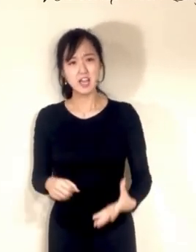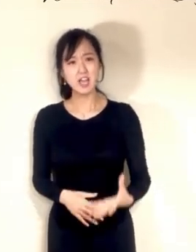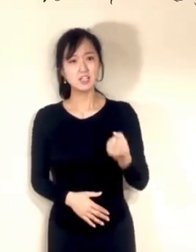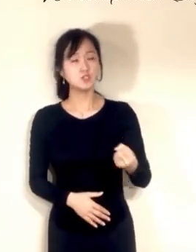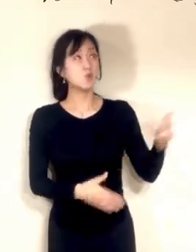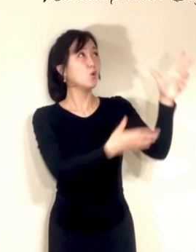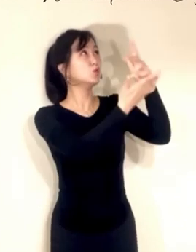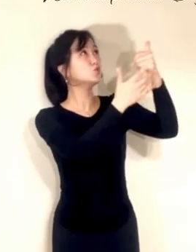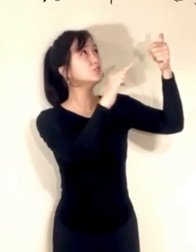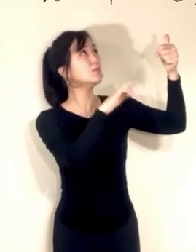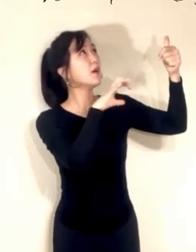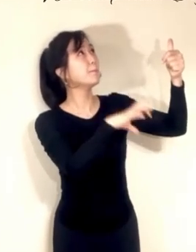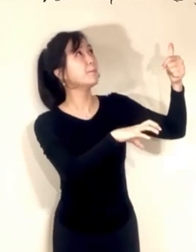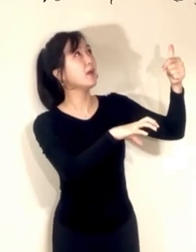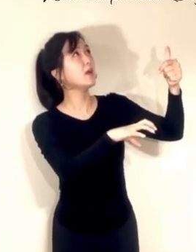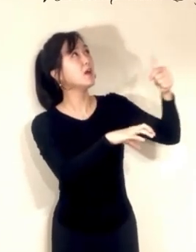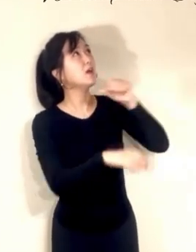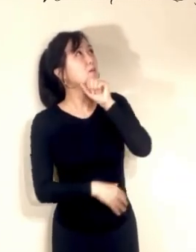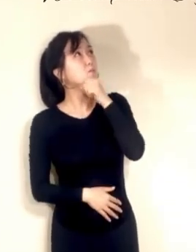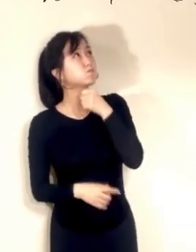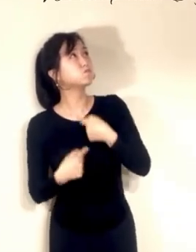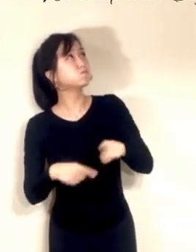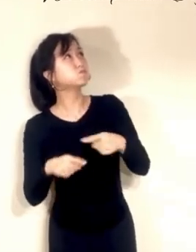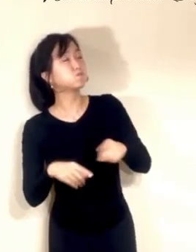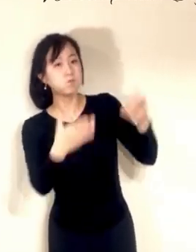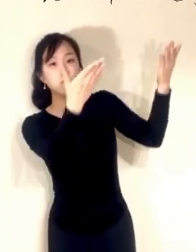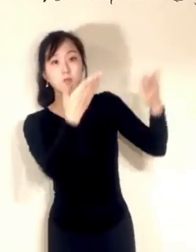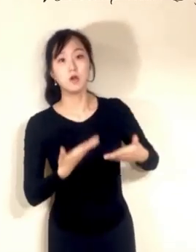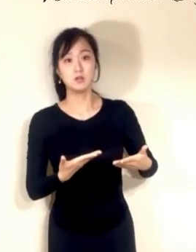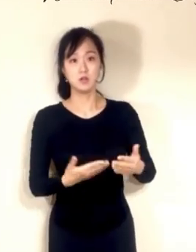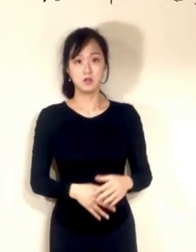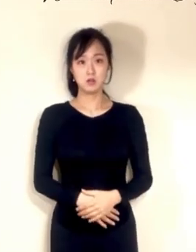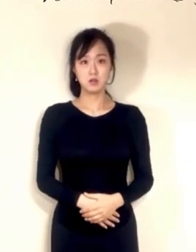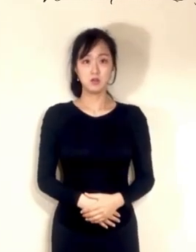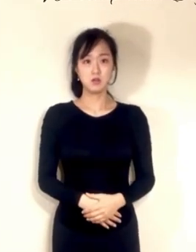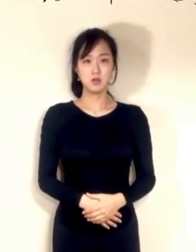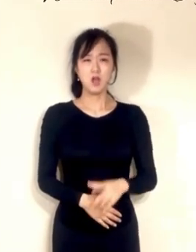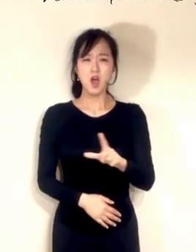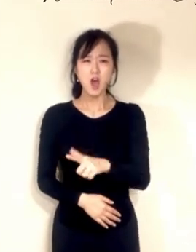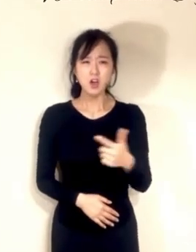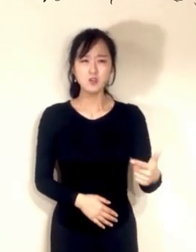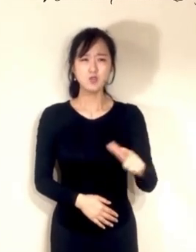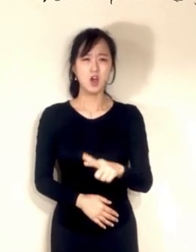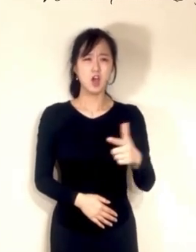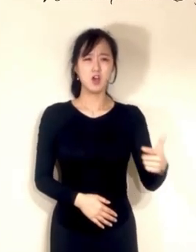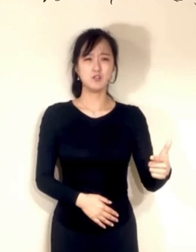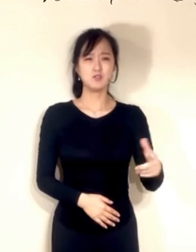가서 평가받게 될 텐데 하루하루가 너무 소중한 것 아닙니까?